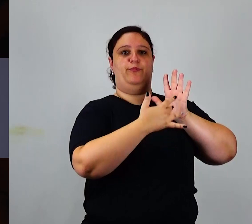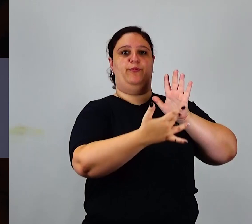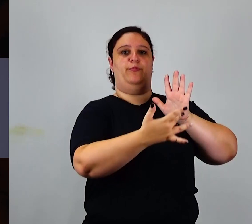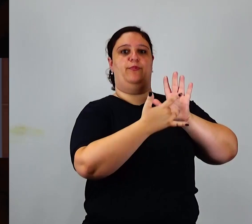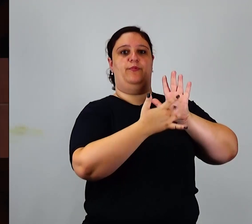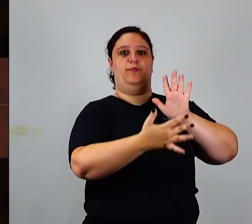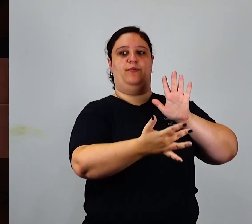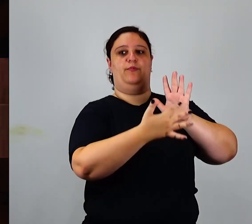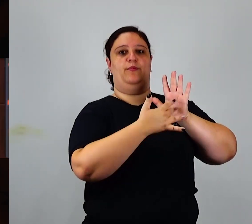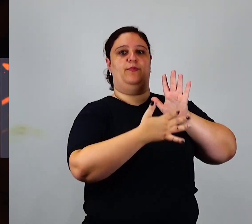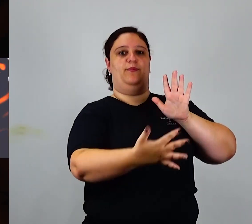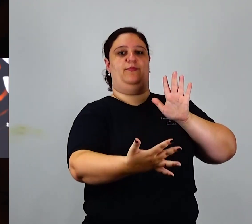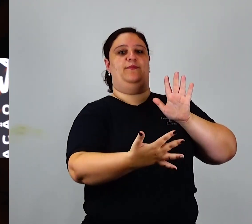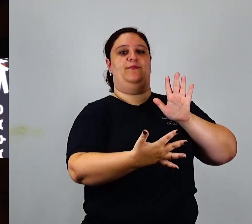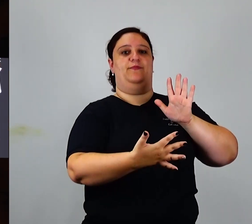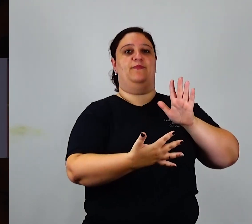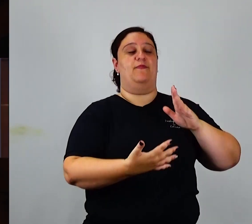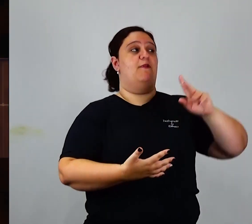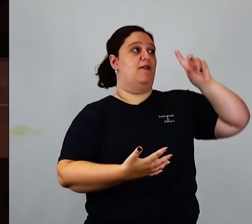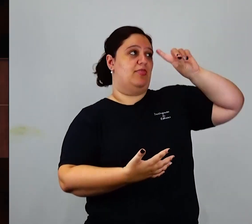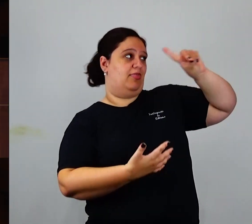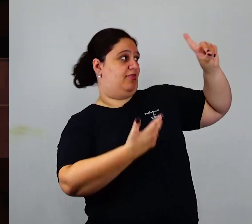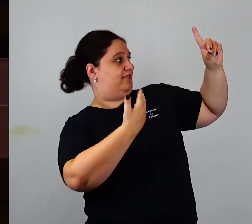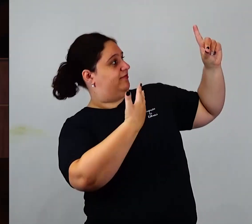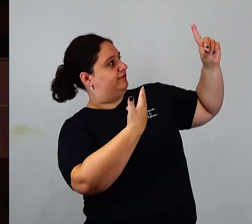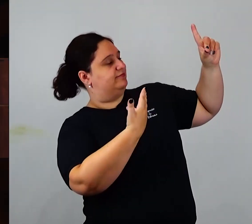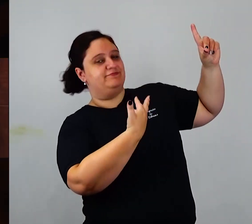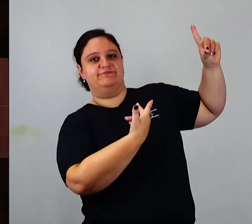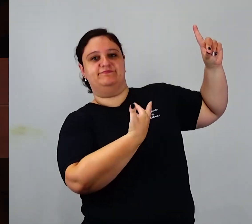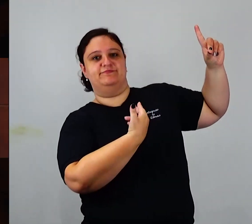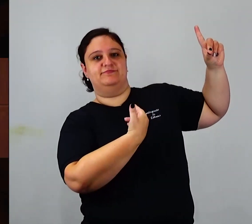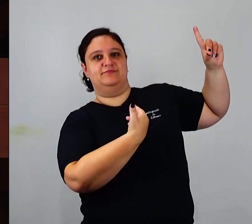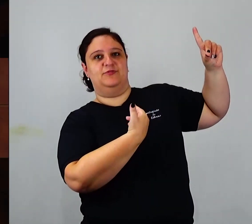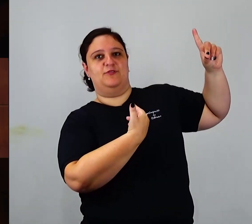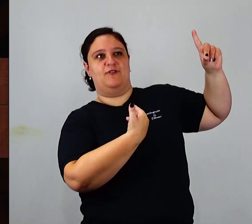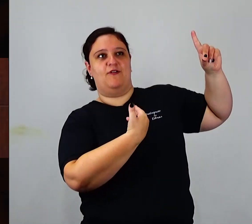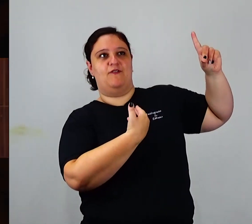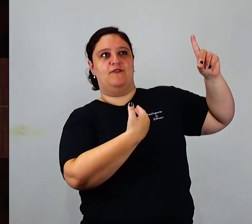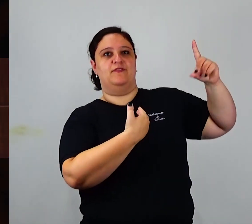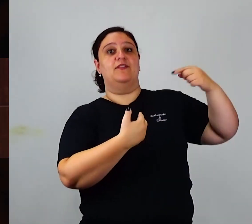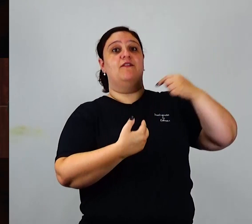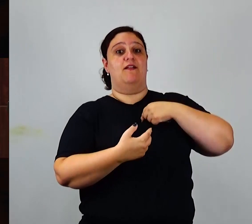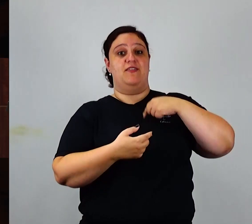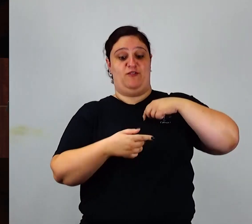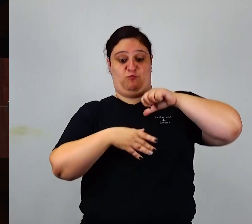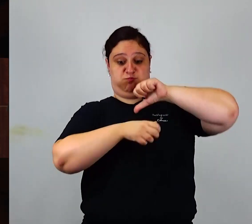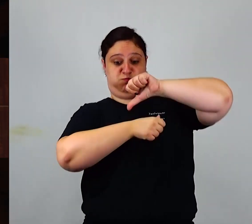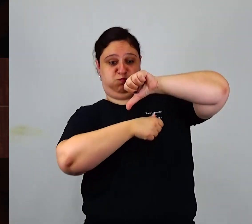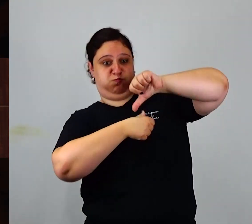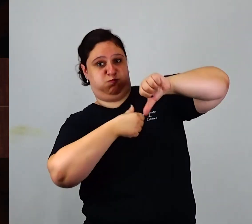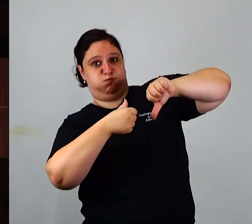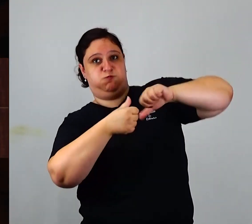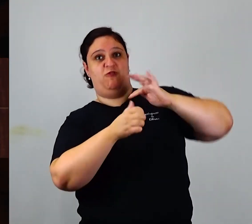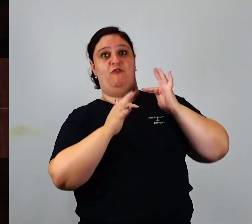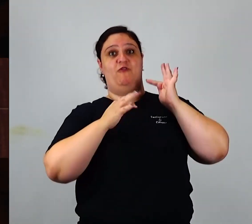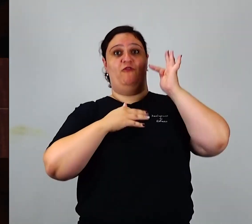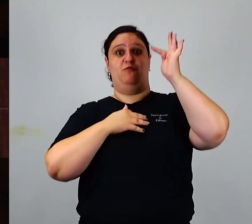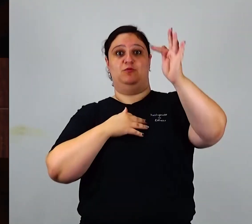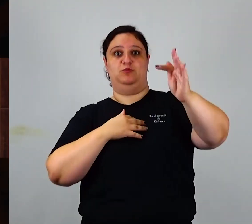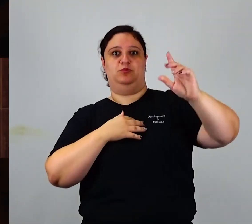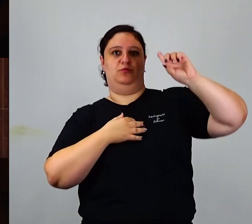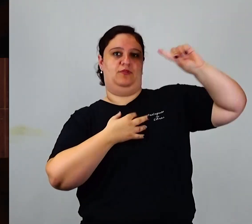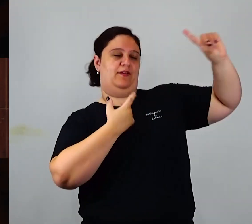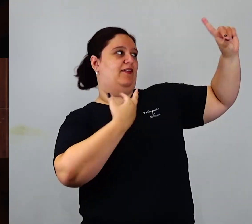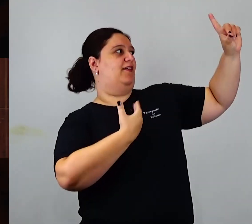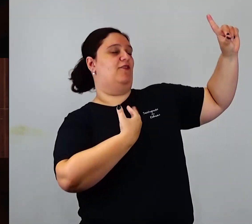está trabalhando em você. O que ele está fazendo de você? Está fazendo de você a foto